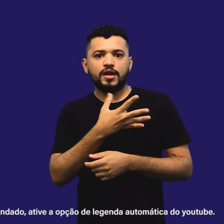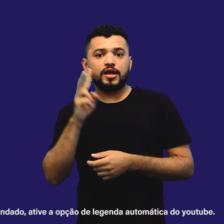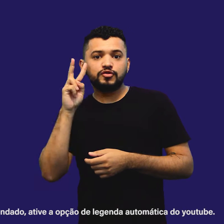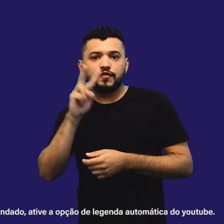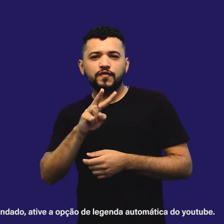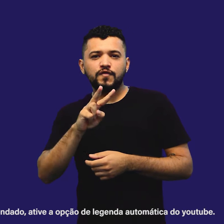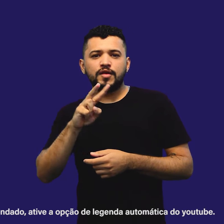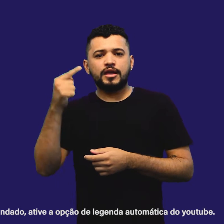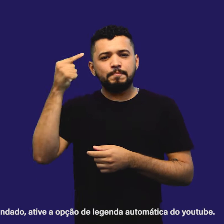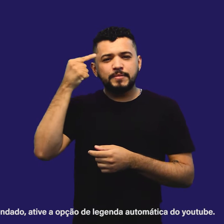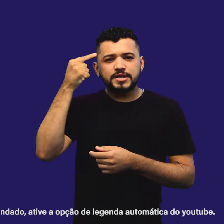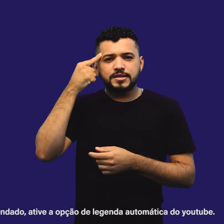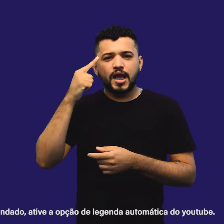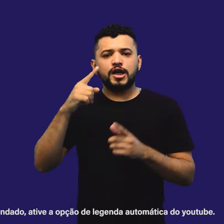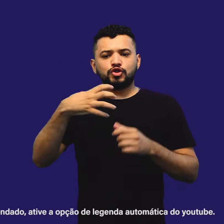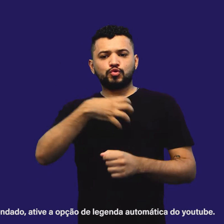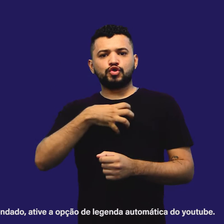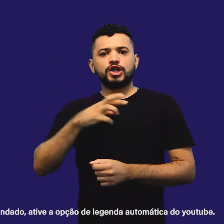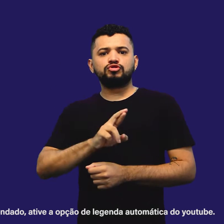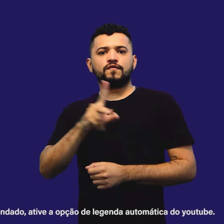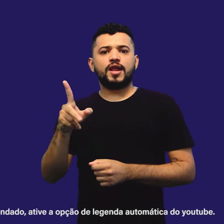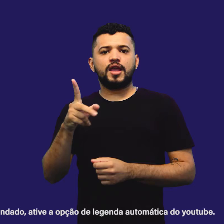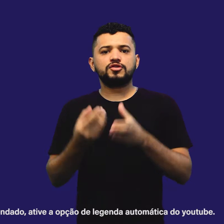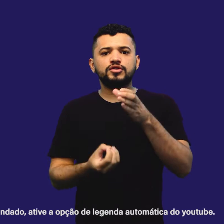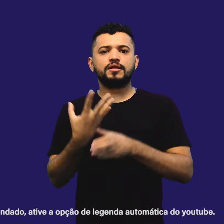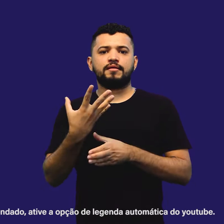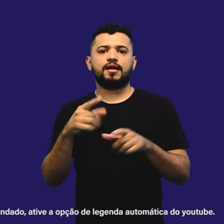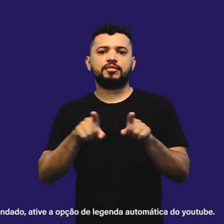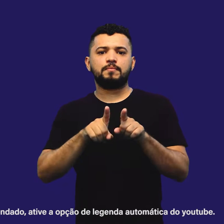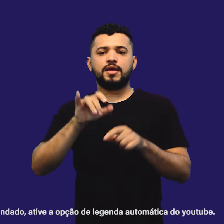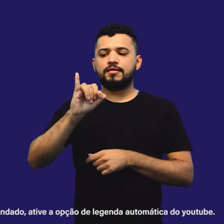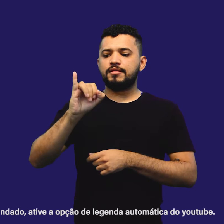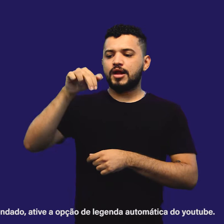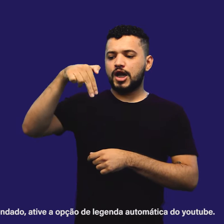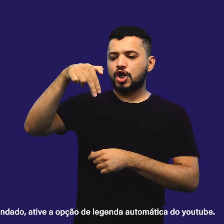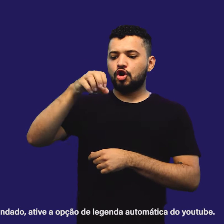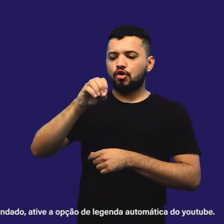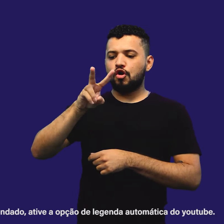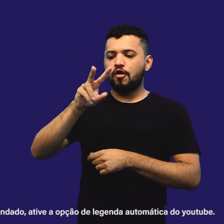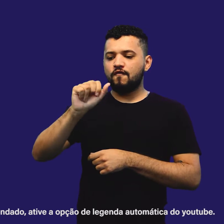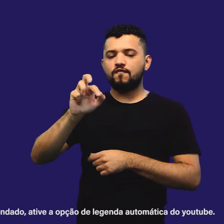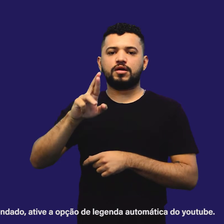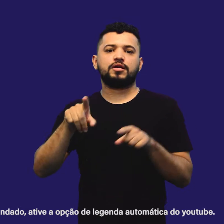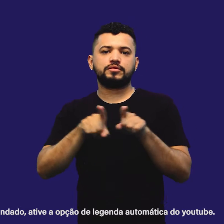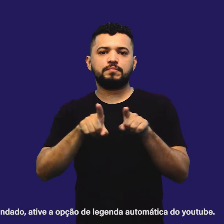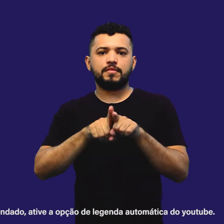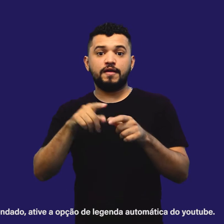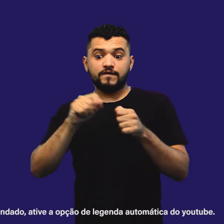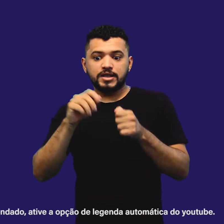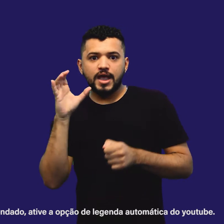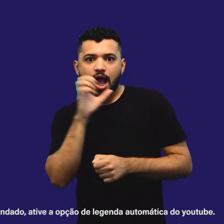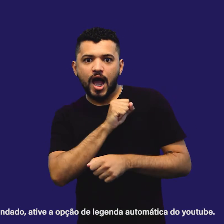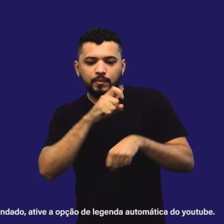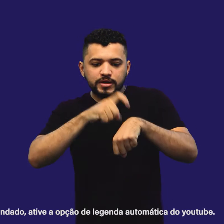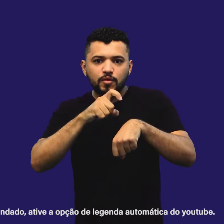com outros olhos, né? De ter coragem de inovar, e a inovação sempre é um caminho muito importante. Agir com rapidez